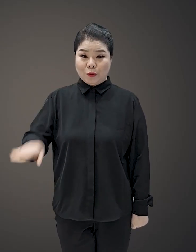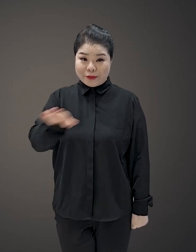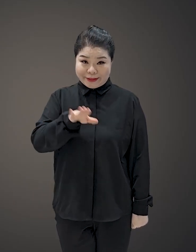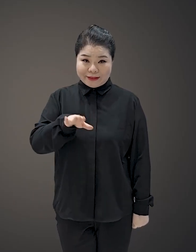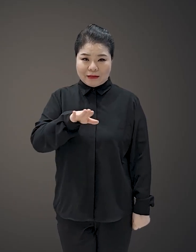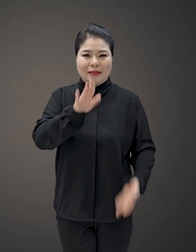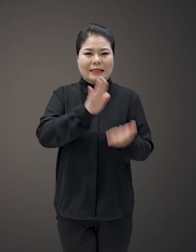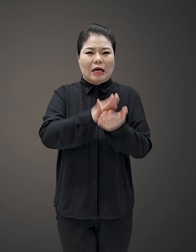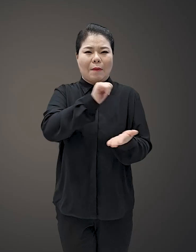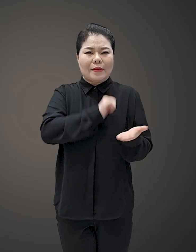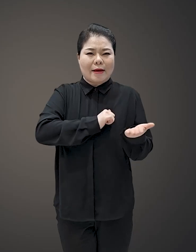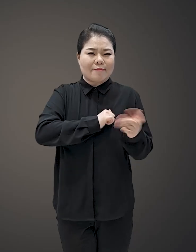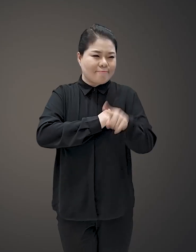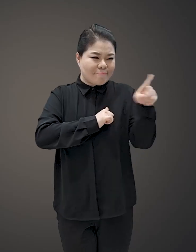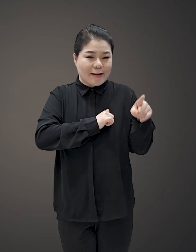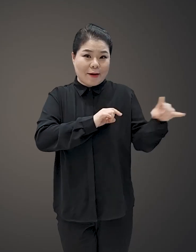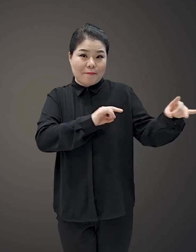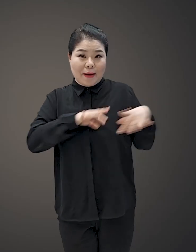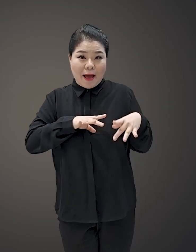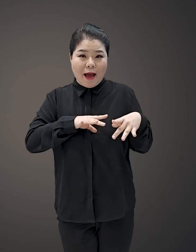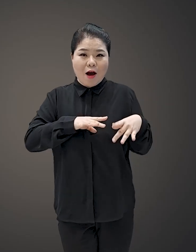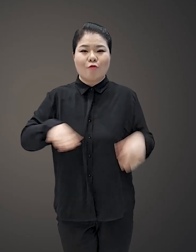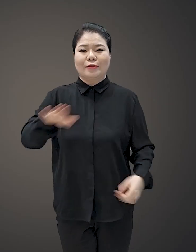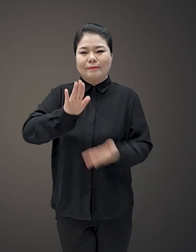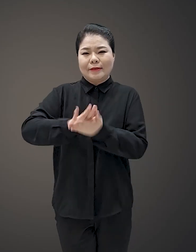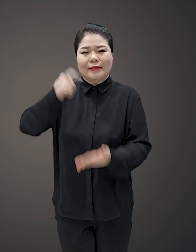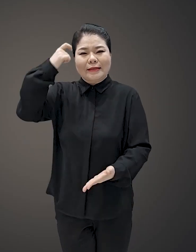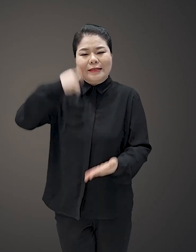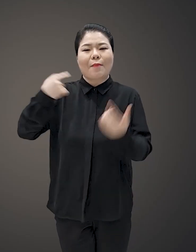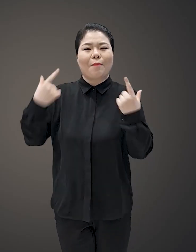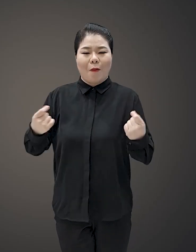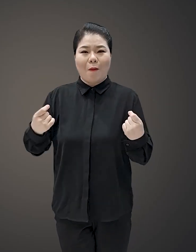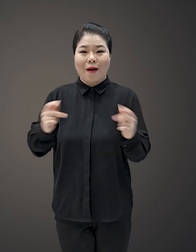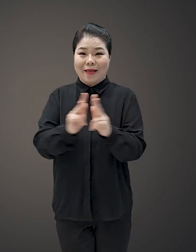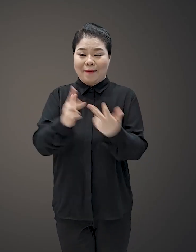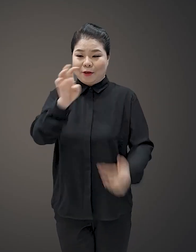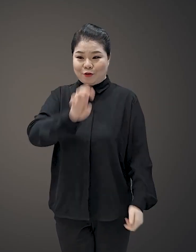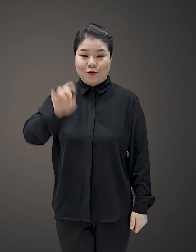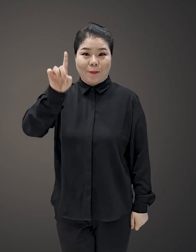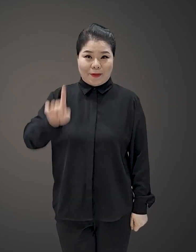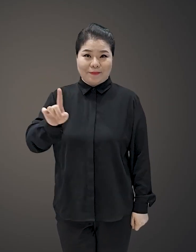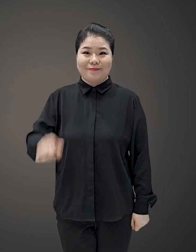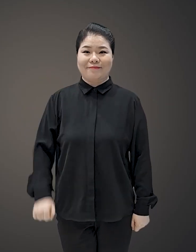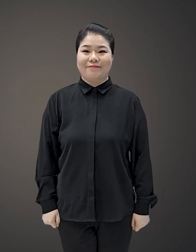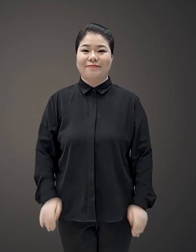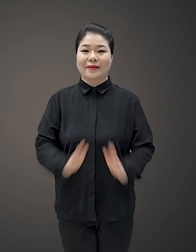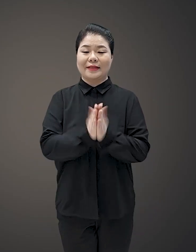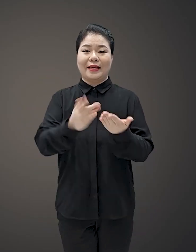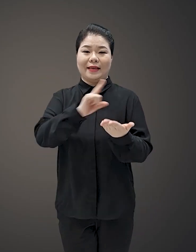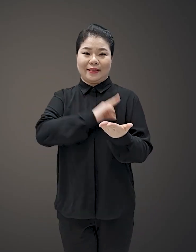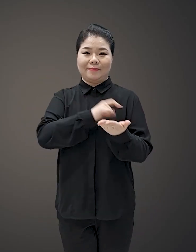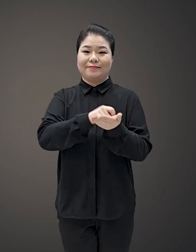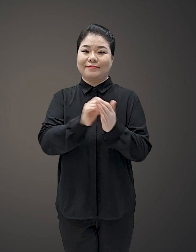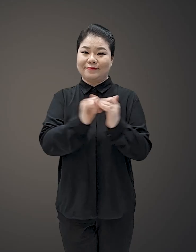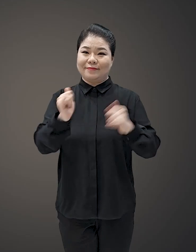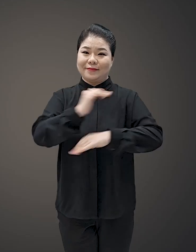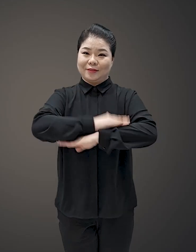우리는 그들과 함께 강렬한 열기를 느낀다. 잡지 유럽일. 도서명